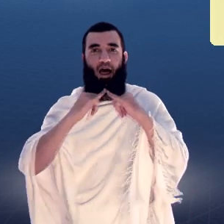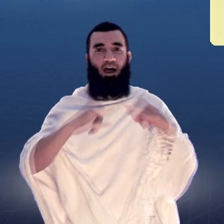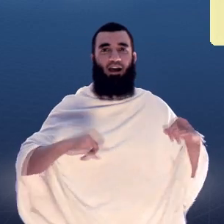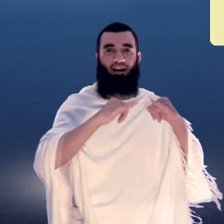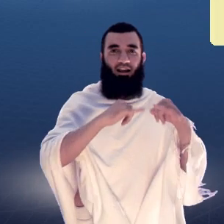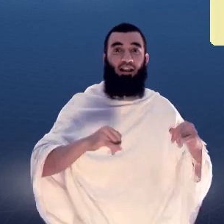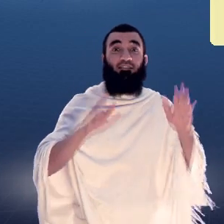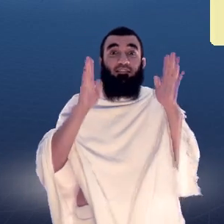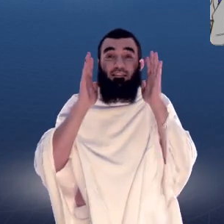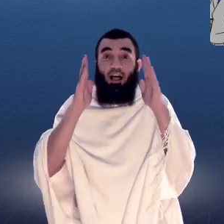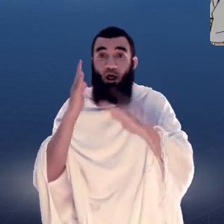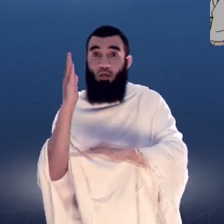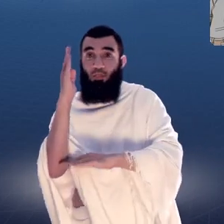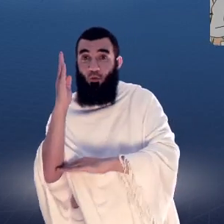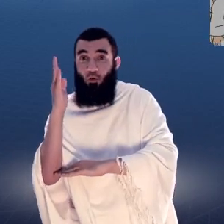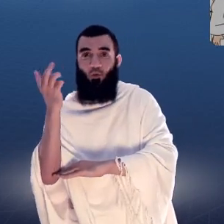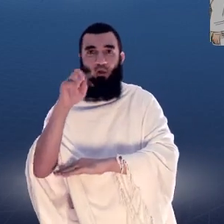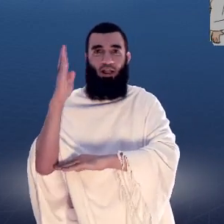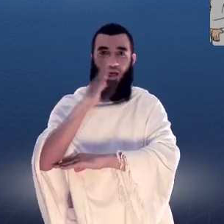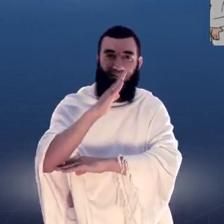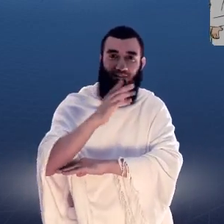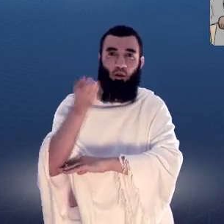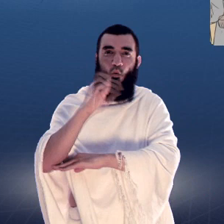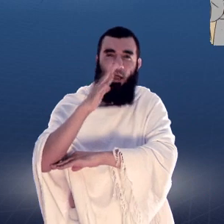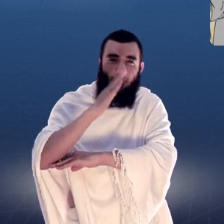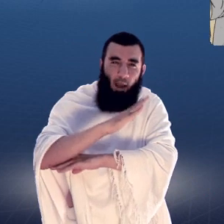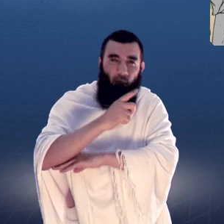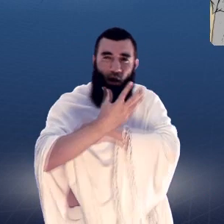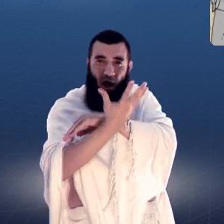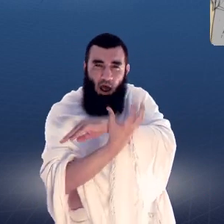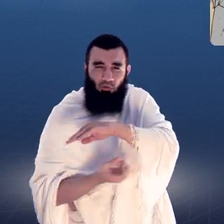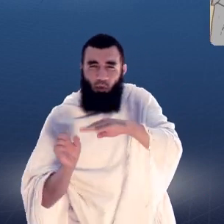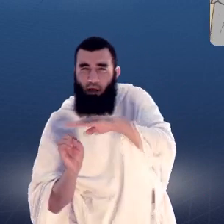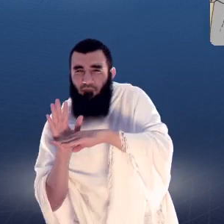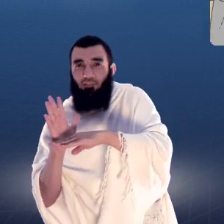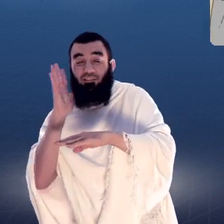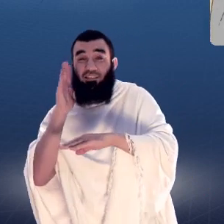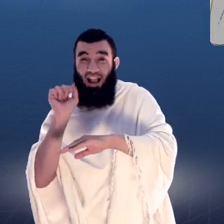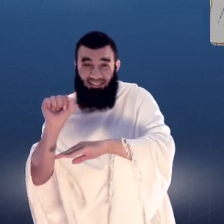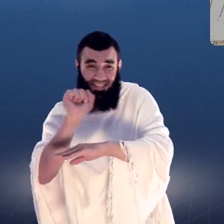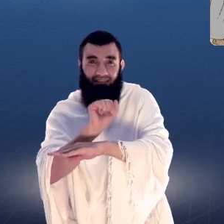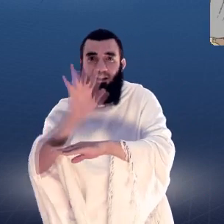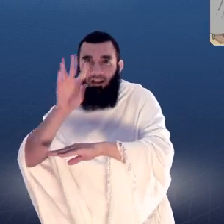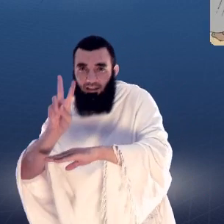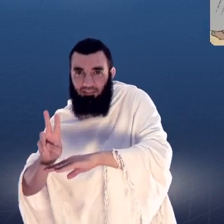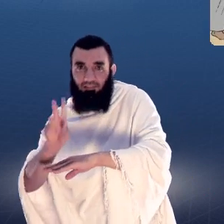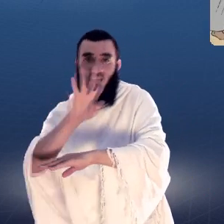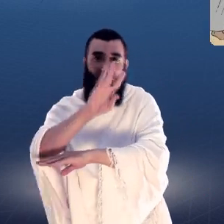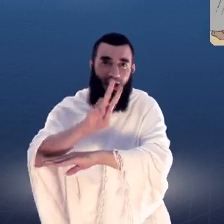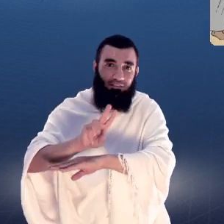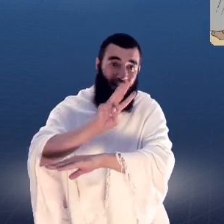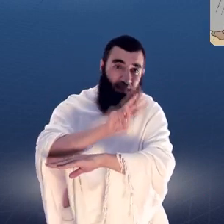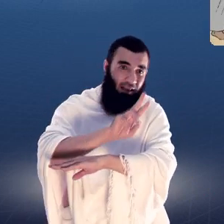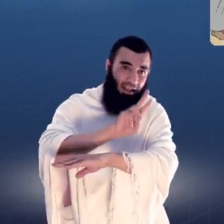وصلي بها الظهر والعصر والمغرب والعشاء والفجر في اوقاتها